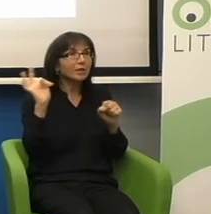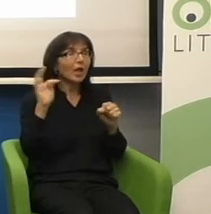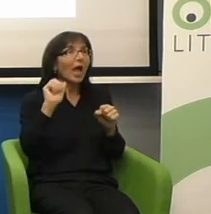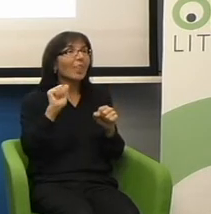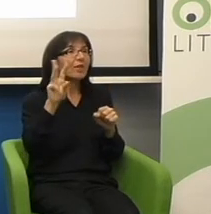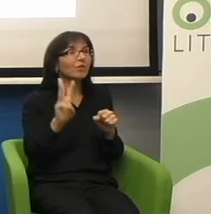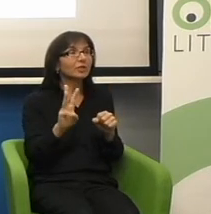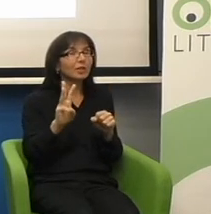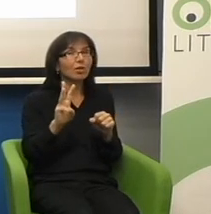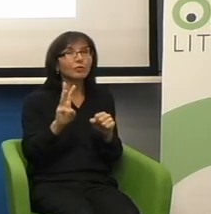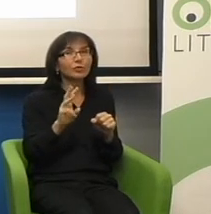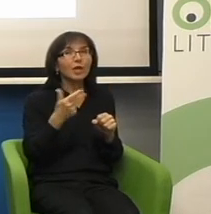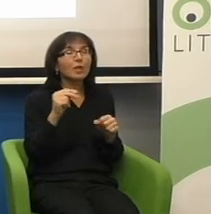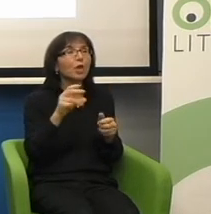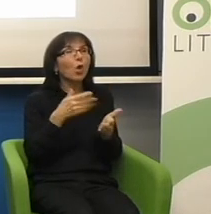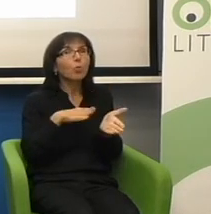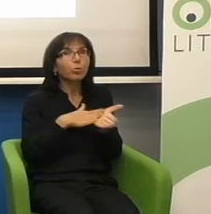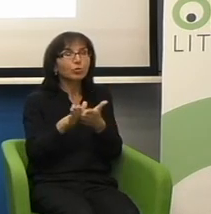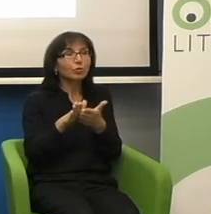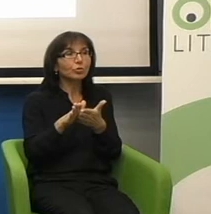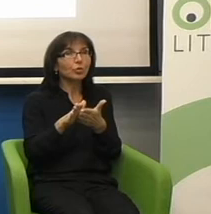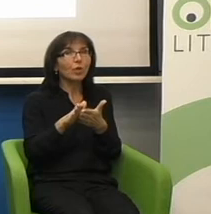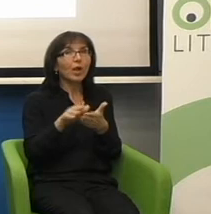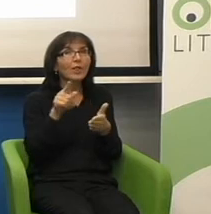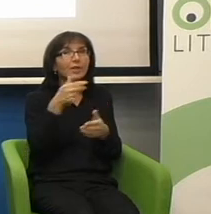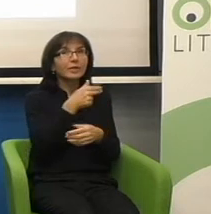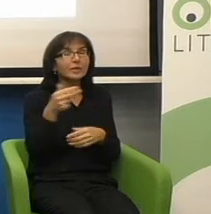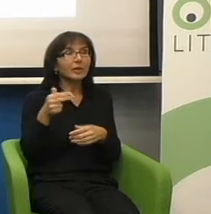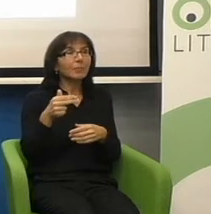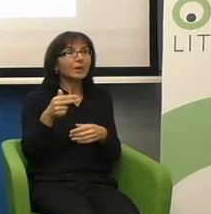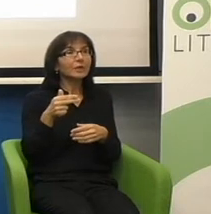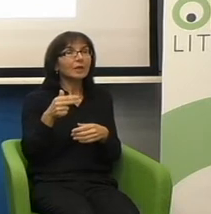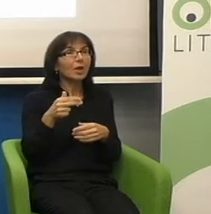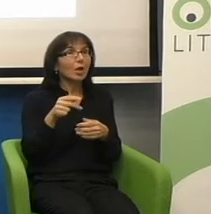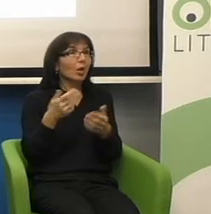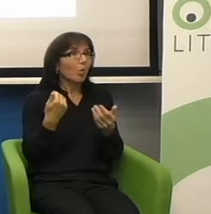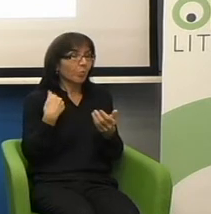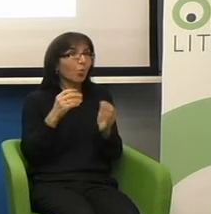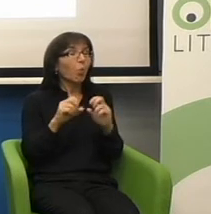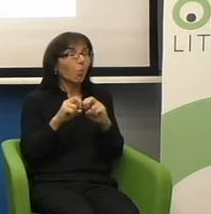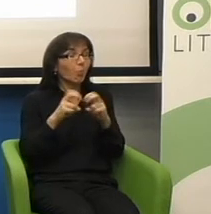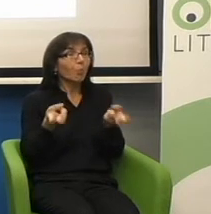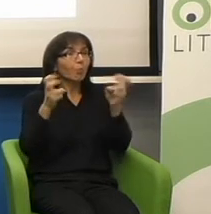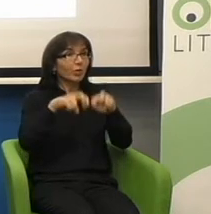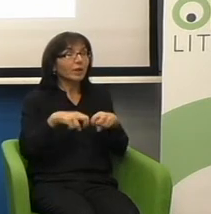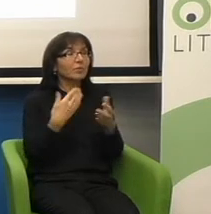że może nie od samego początku, ale jednak ten temat się pojawiał. Pojawiał się dlatego,